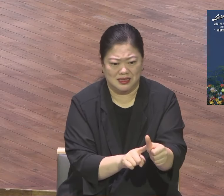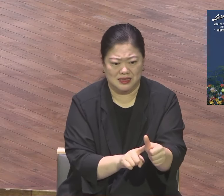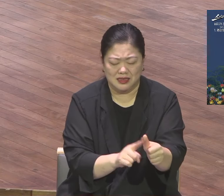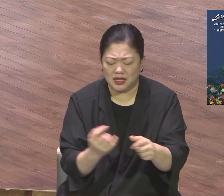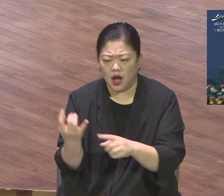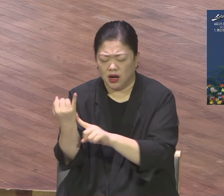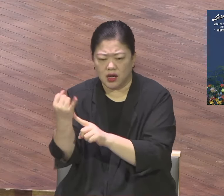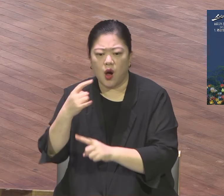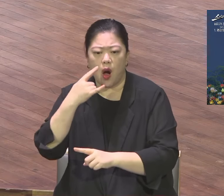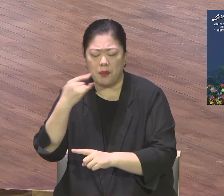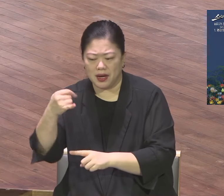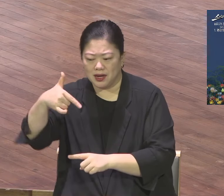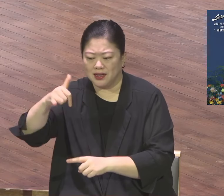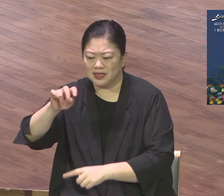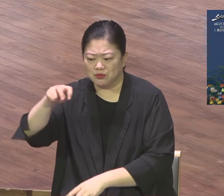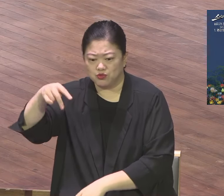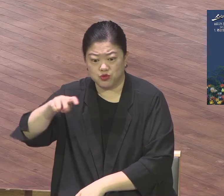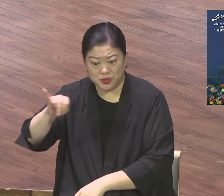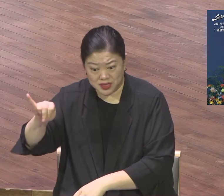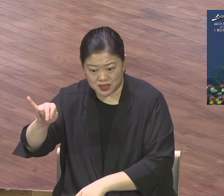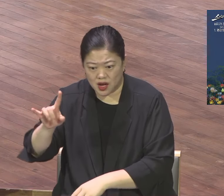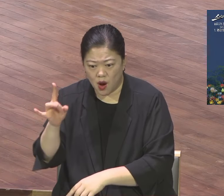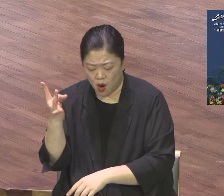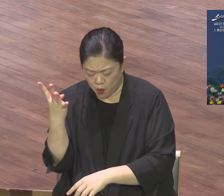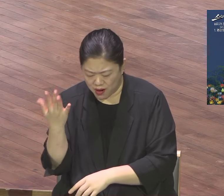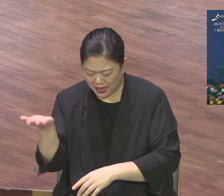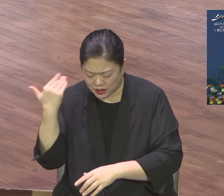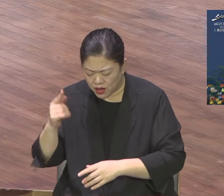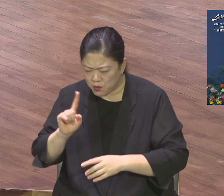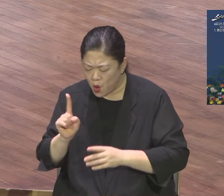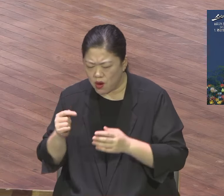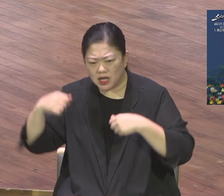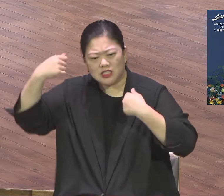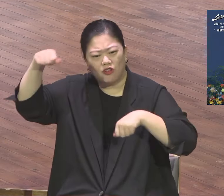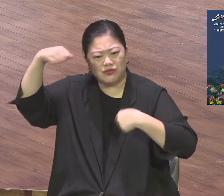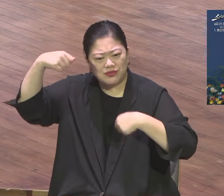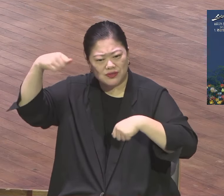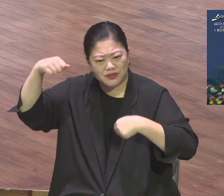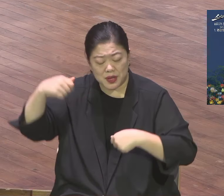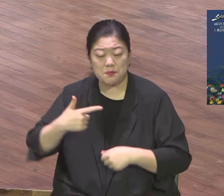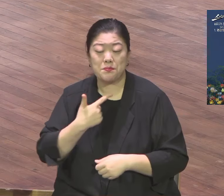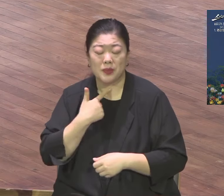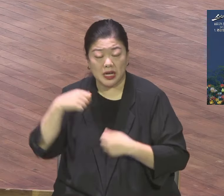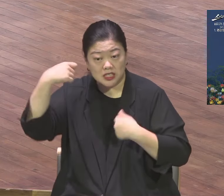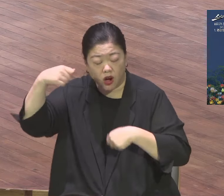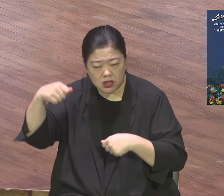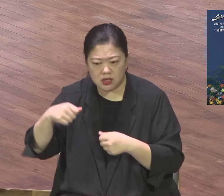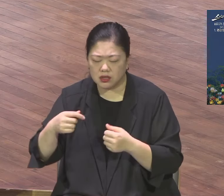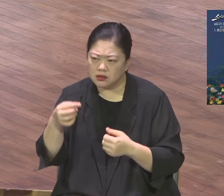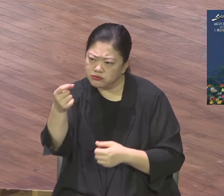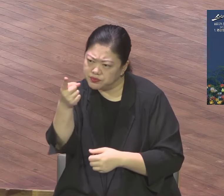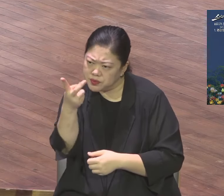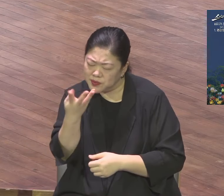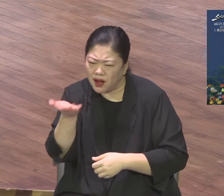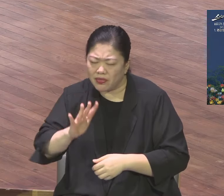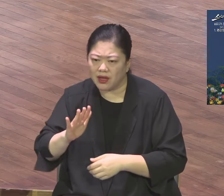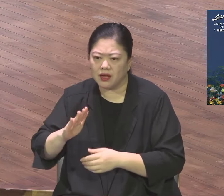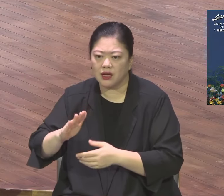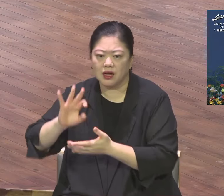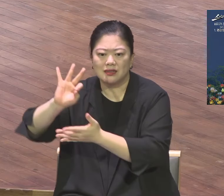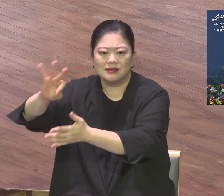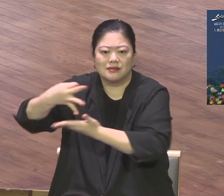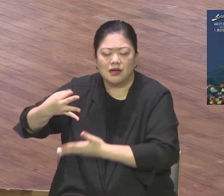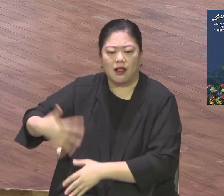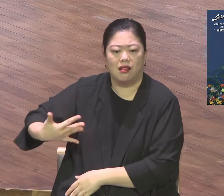때문에 엄청 신경을 썼다는 거요. 고소 그게 너무 막 해가 골당이 되면 고소한 것 때문에 신경을